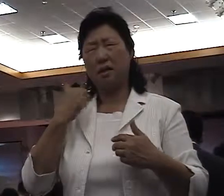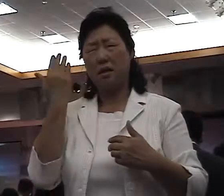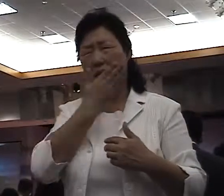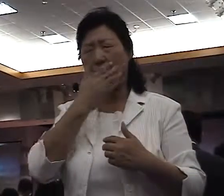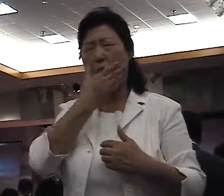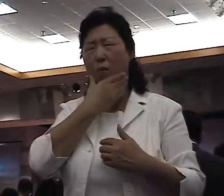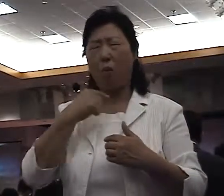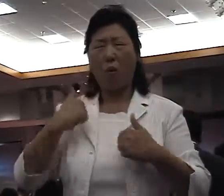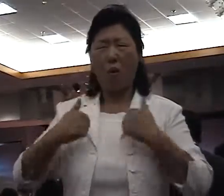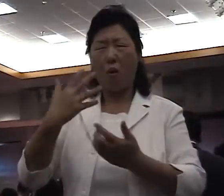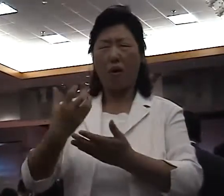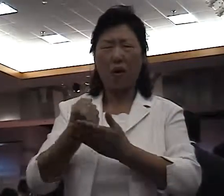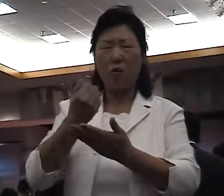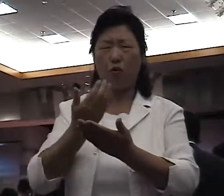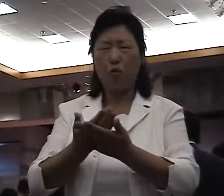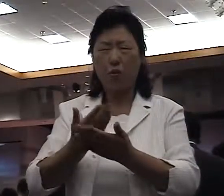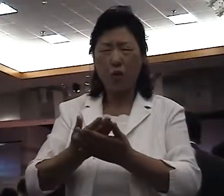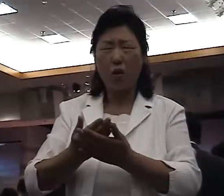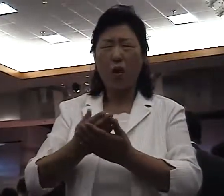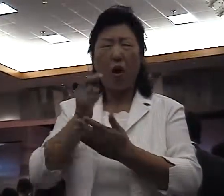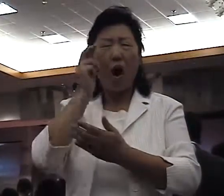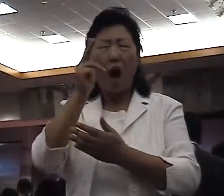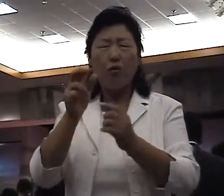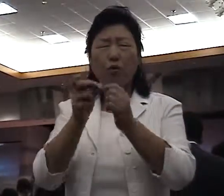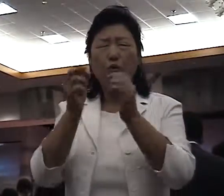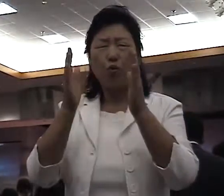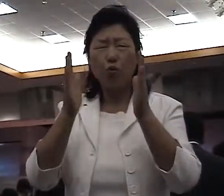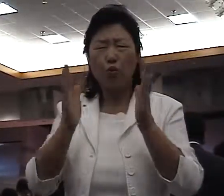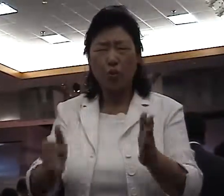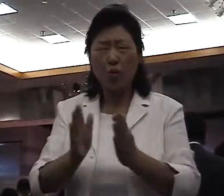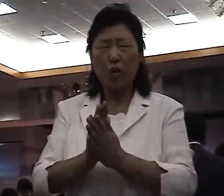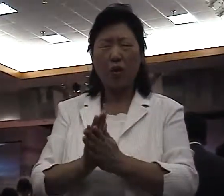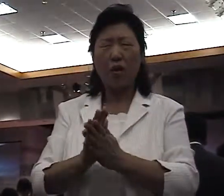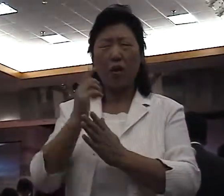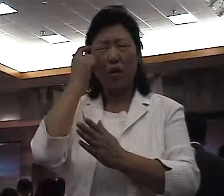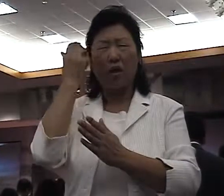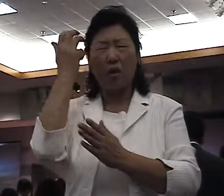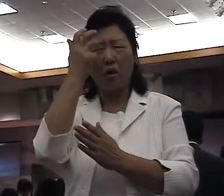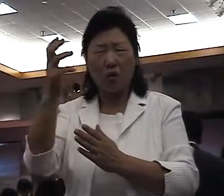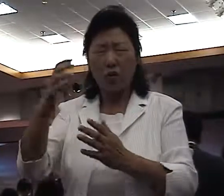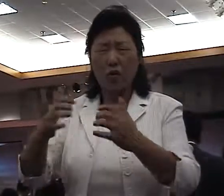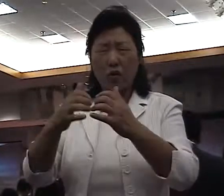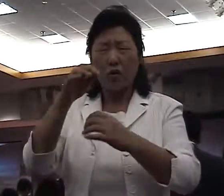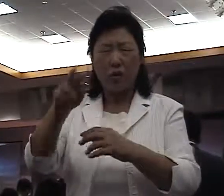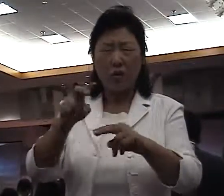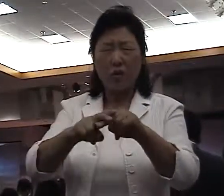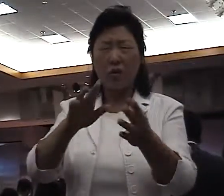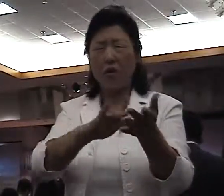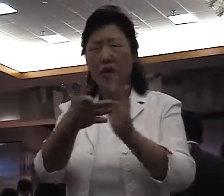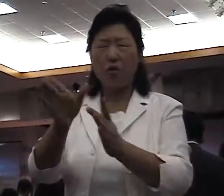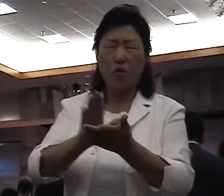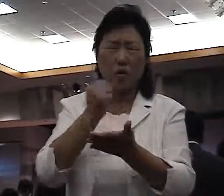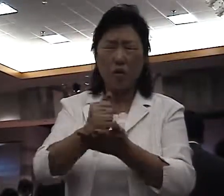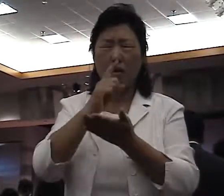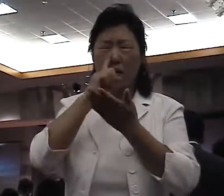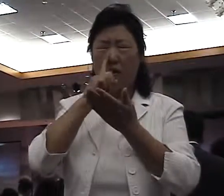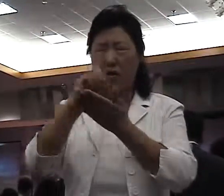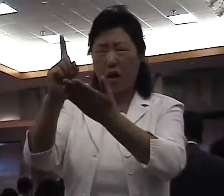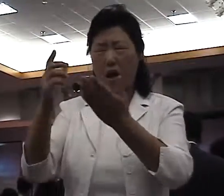아멘. 새로운 한 주간 영적 전투에서 늘 이김 주시는 예수 그리스도의 이름으로 기도합니다. 아멘.